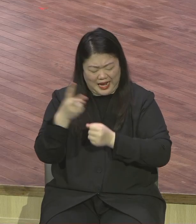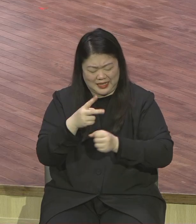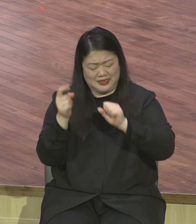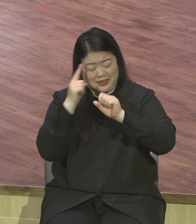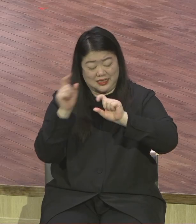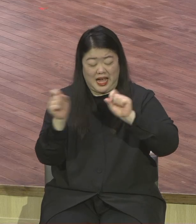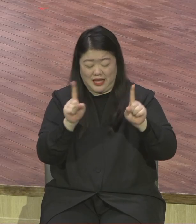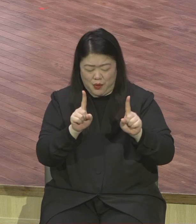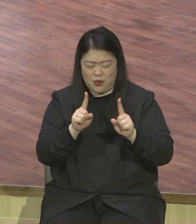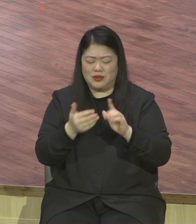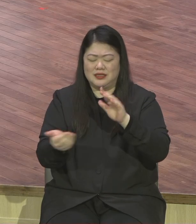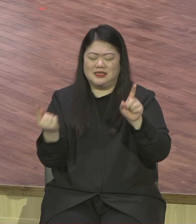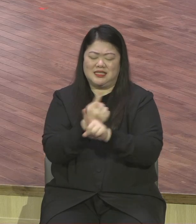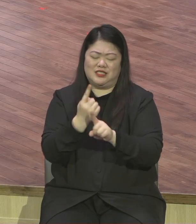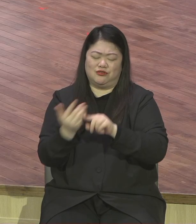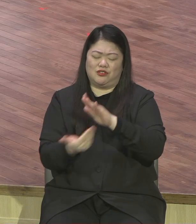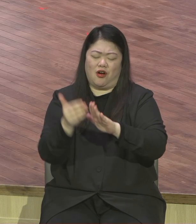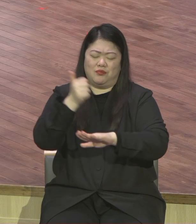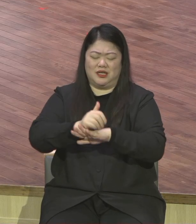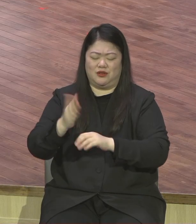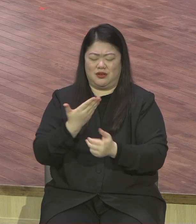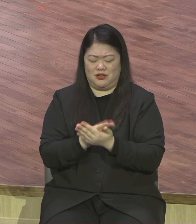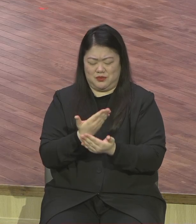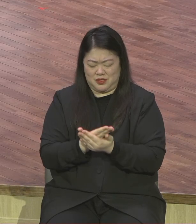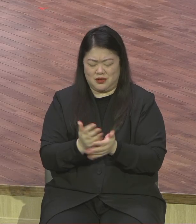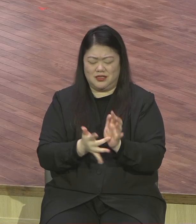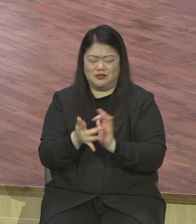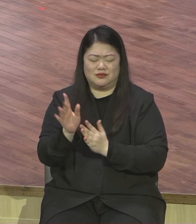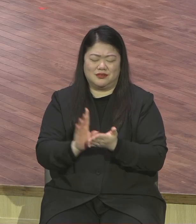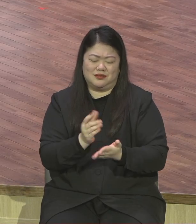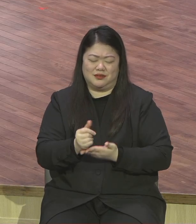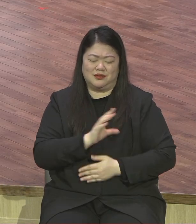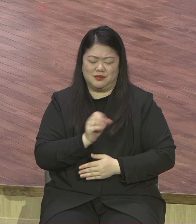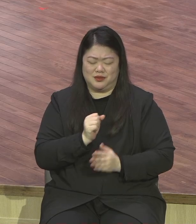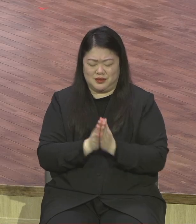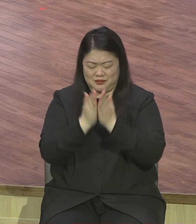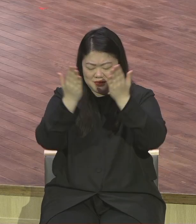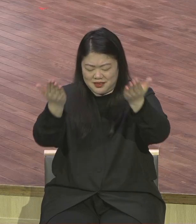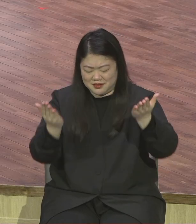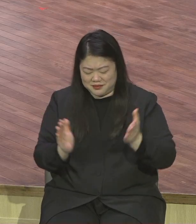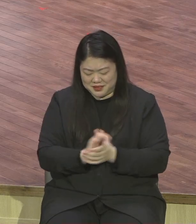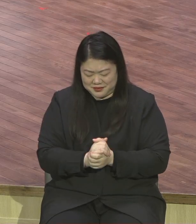주옵사사 예수의 손 받들어 기도합니다 아멘 아멘